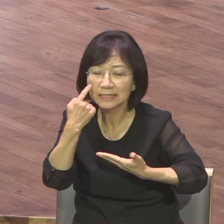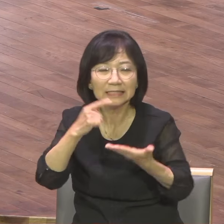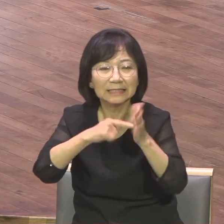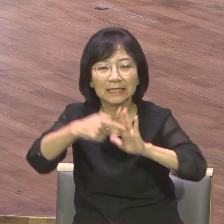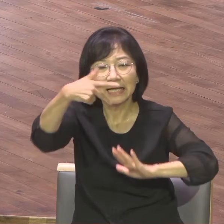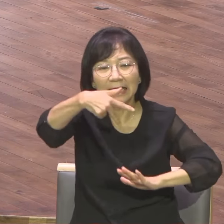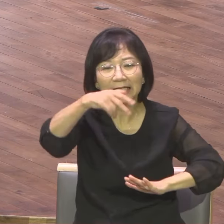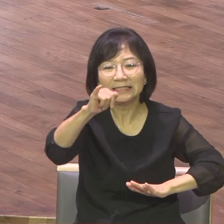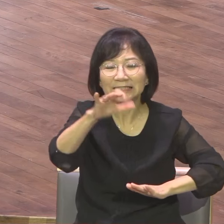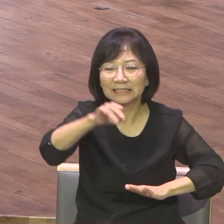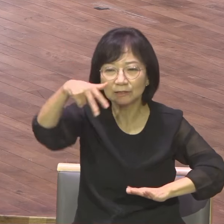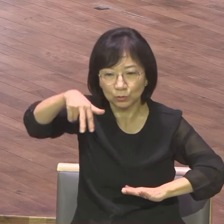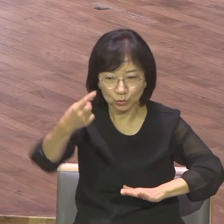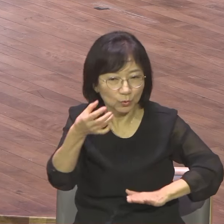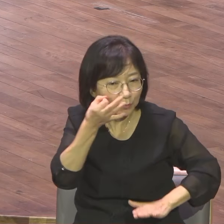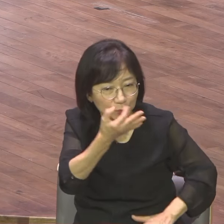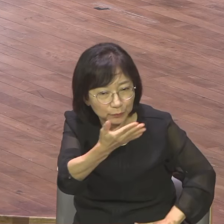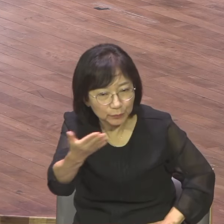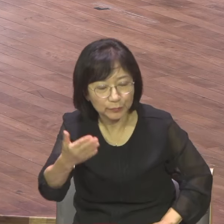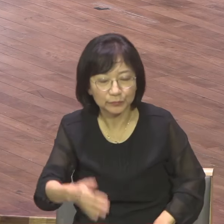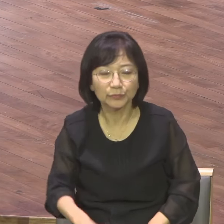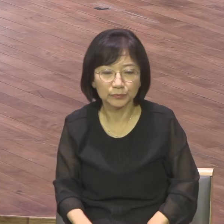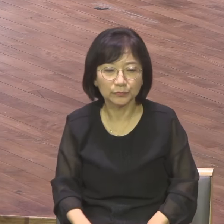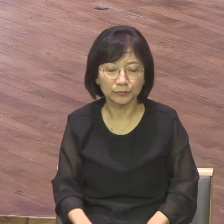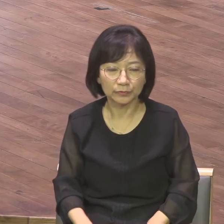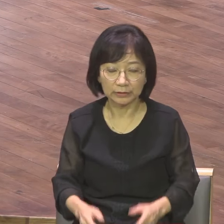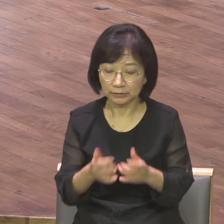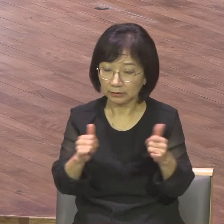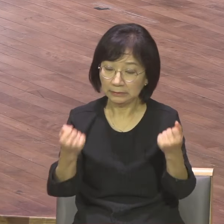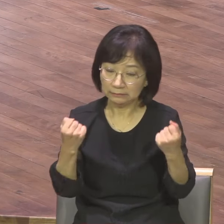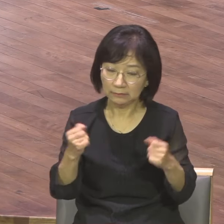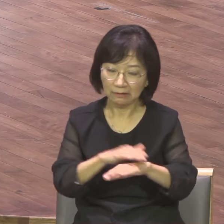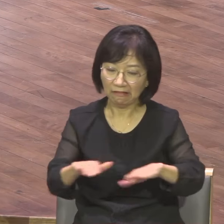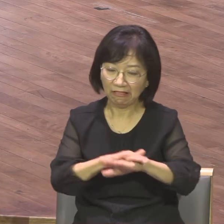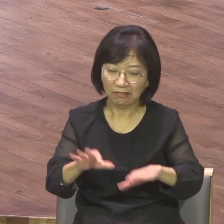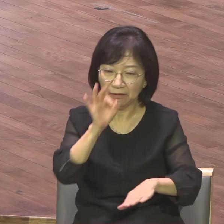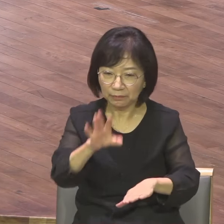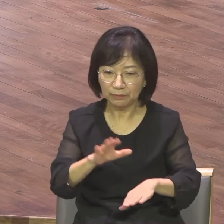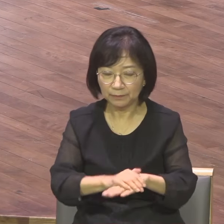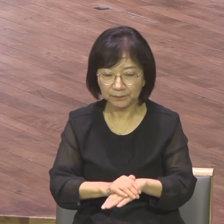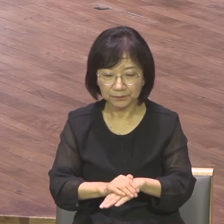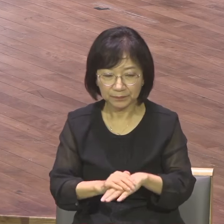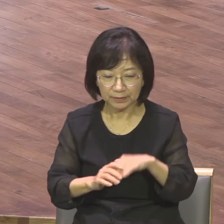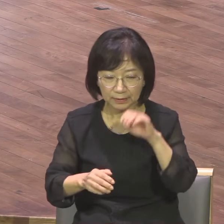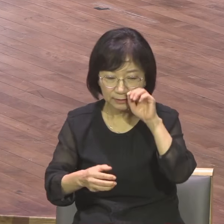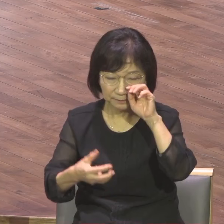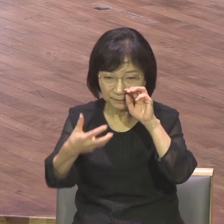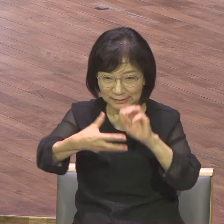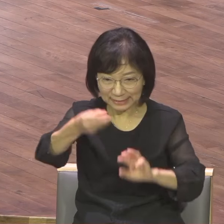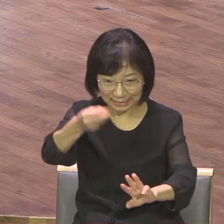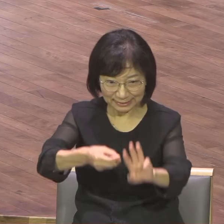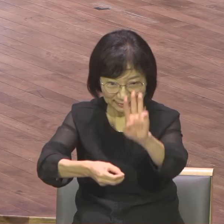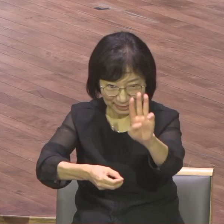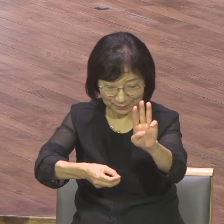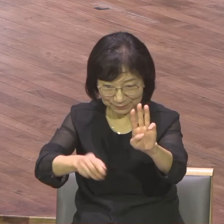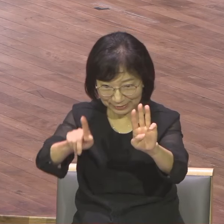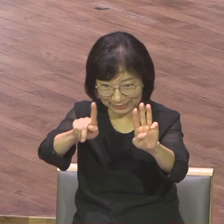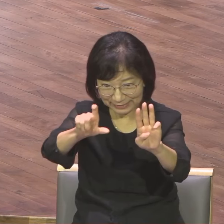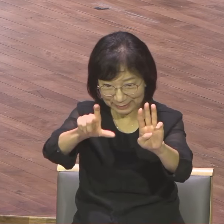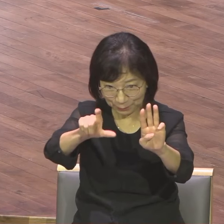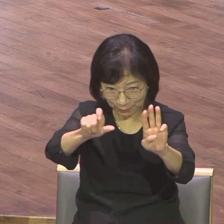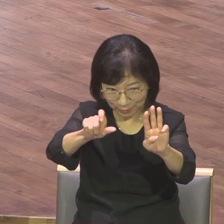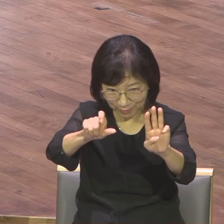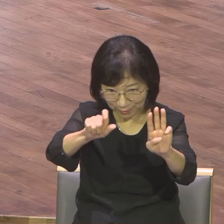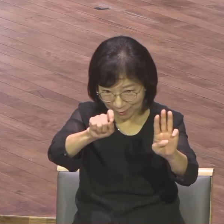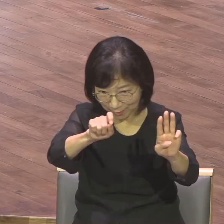구원 문제를 인간이 해결 못하니까 창세기 3장 15절 여자의 후손으로 오시겠다는 원시 복음을 다시